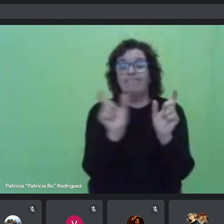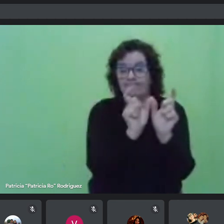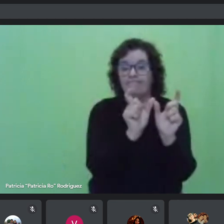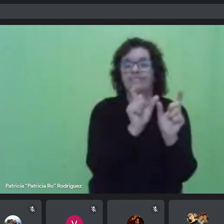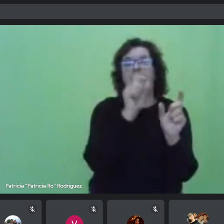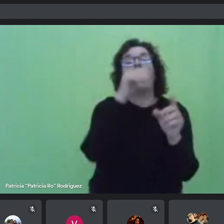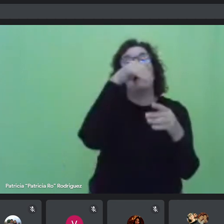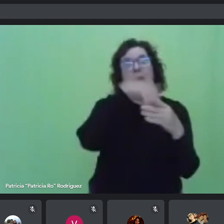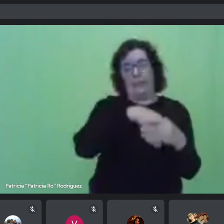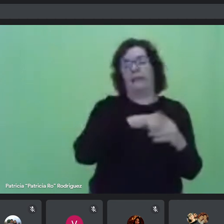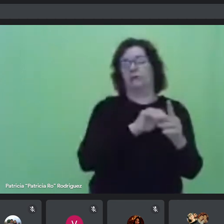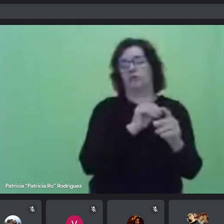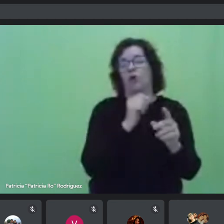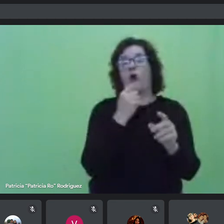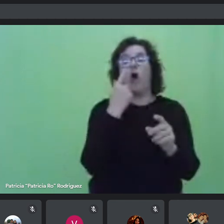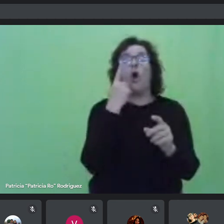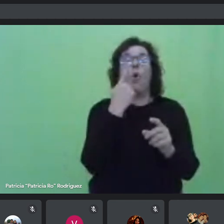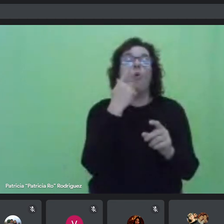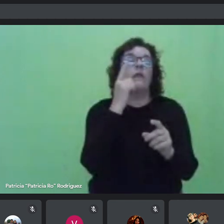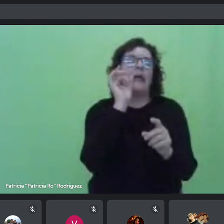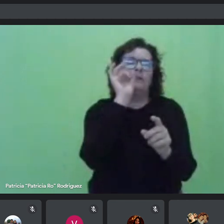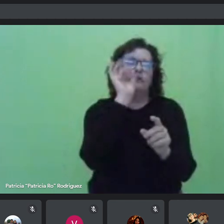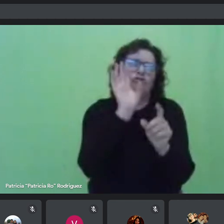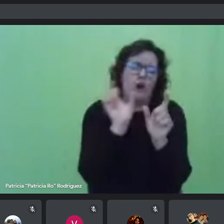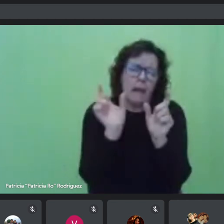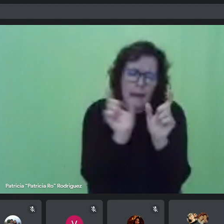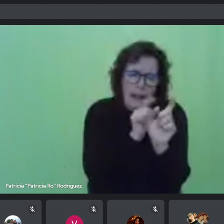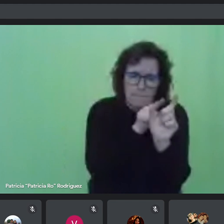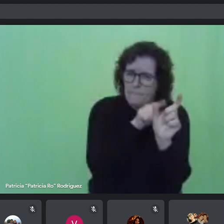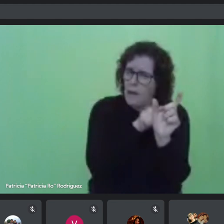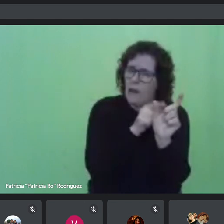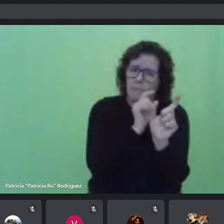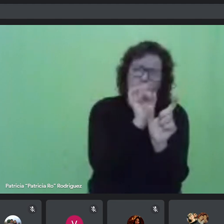De todas maneras, sí,